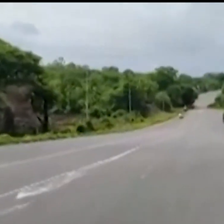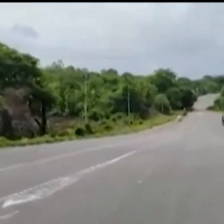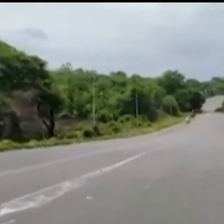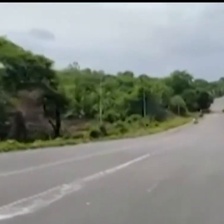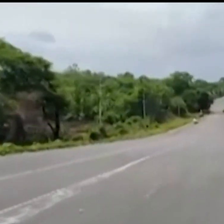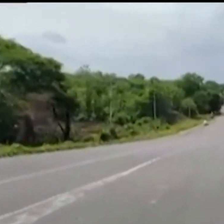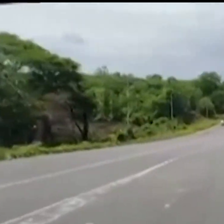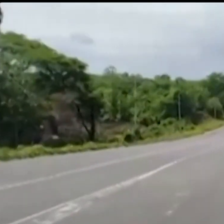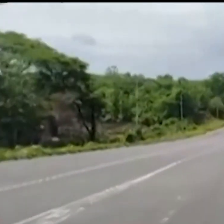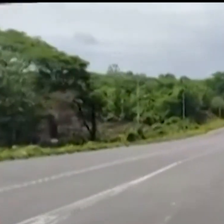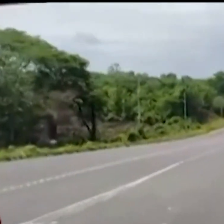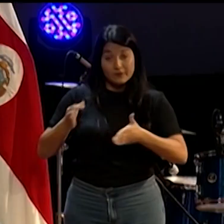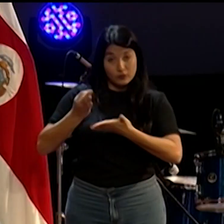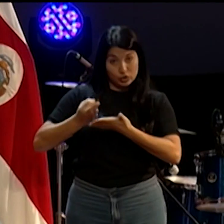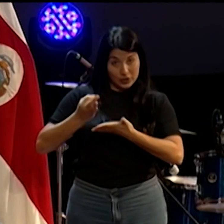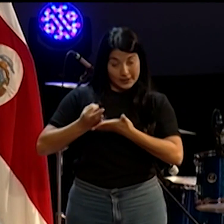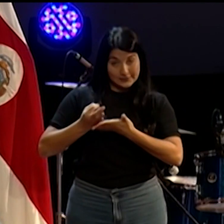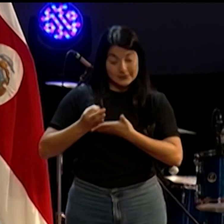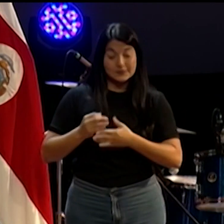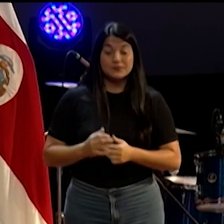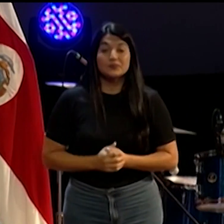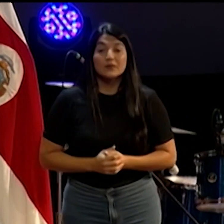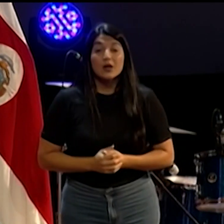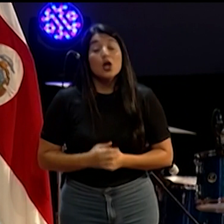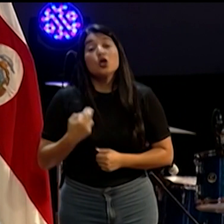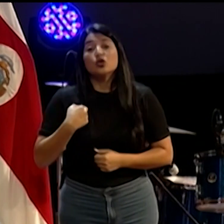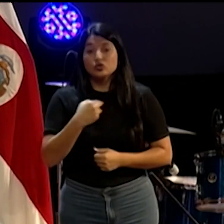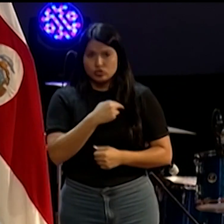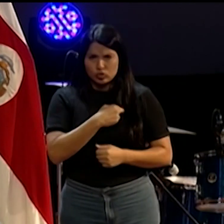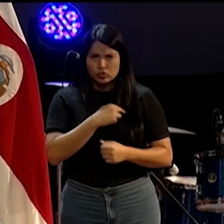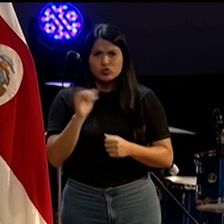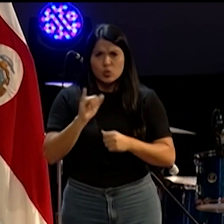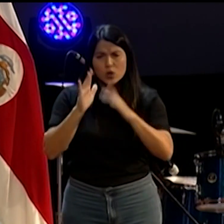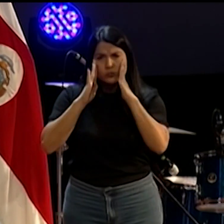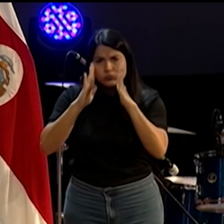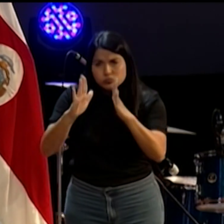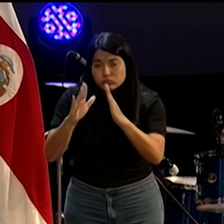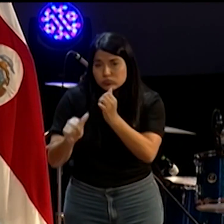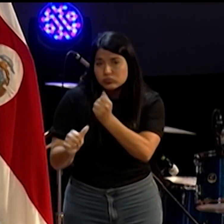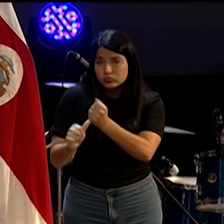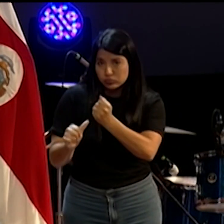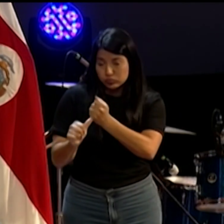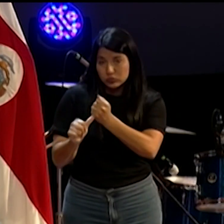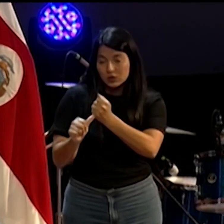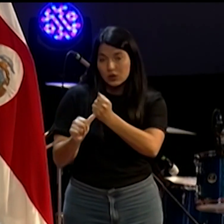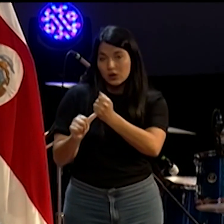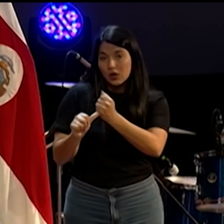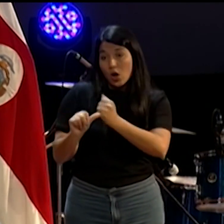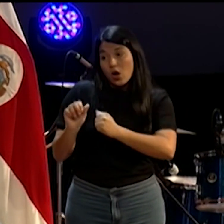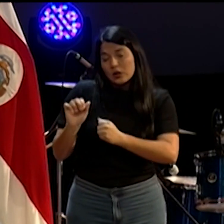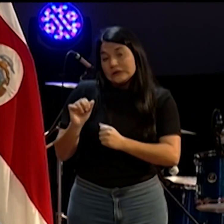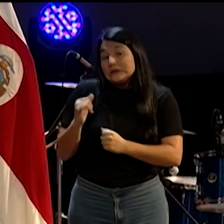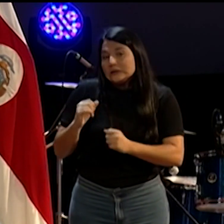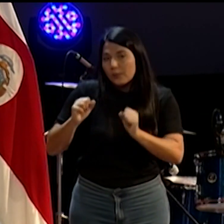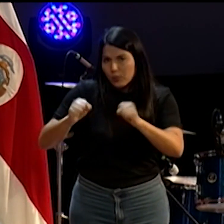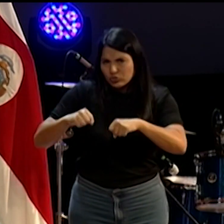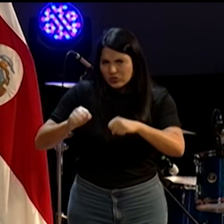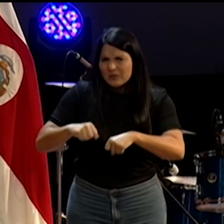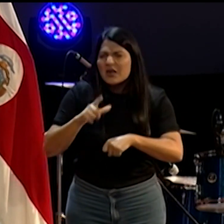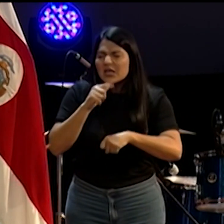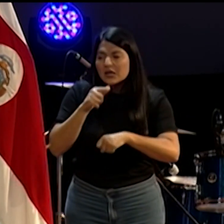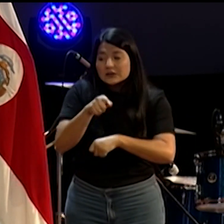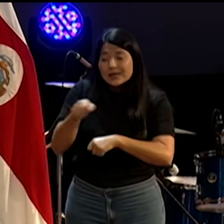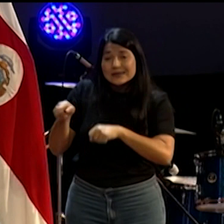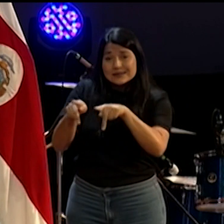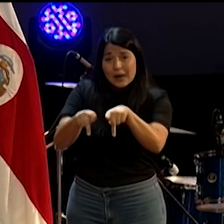preparados y crudos para los conductores. En tanto, hemos dado asistencia, como nos ha sido posible, a las personas